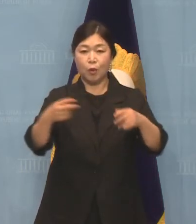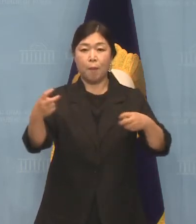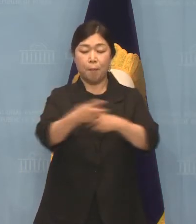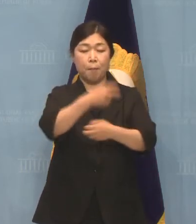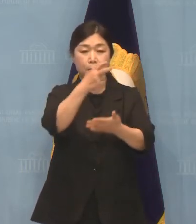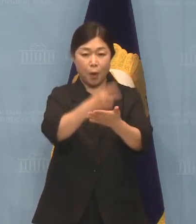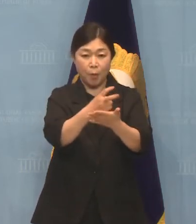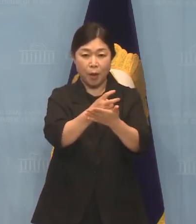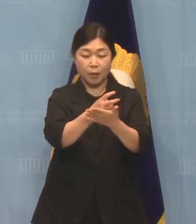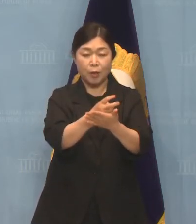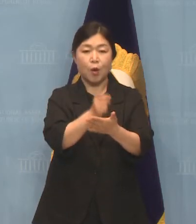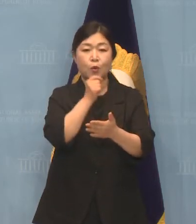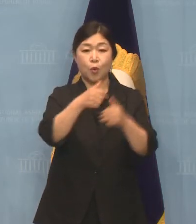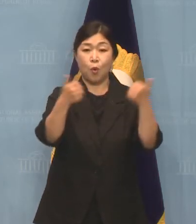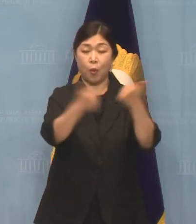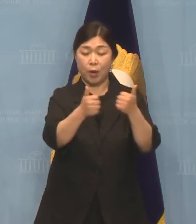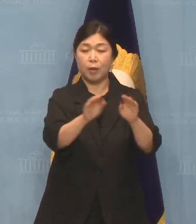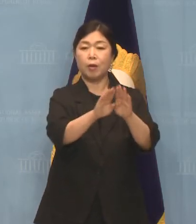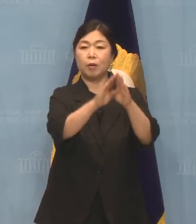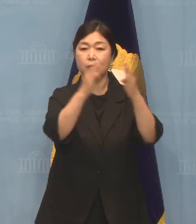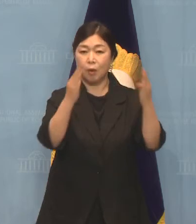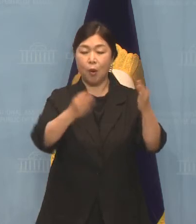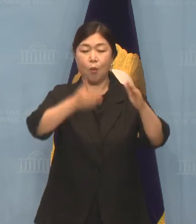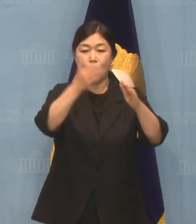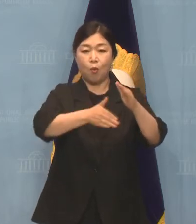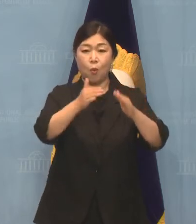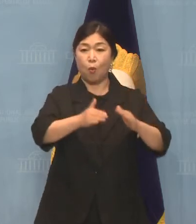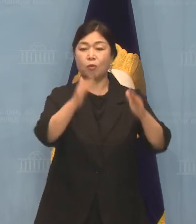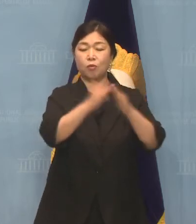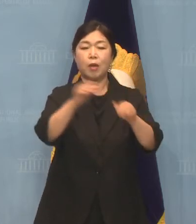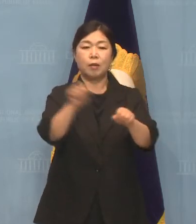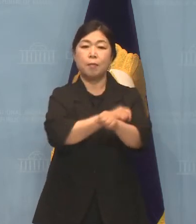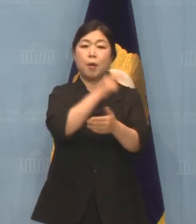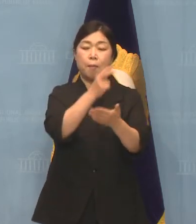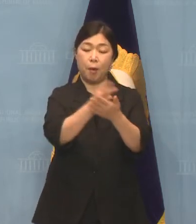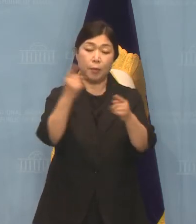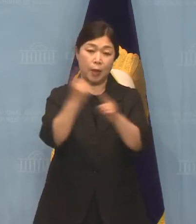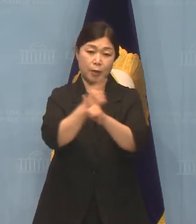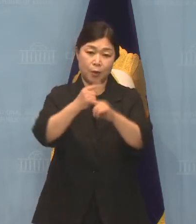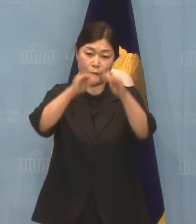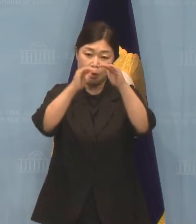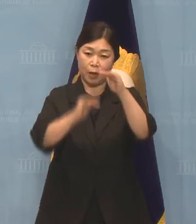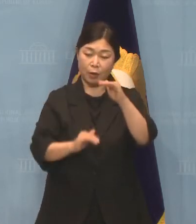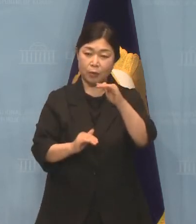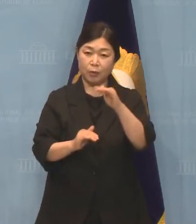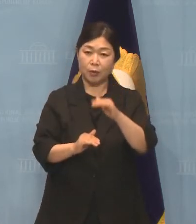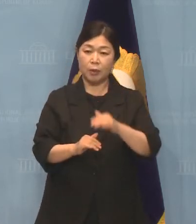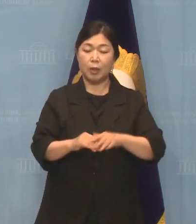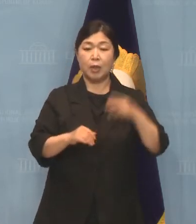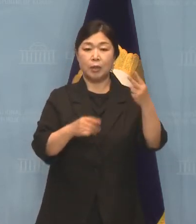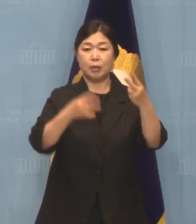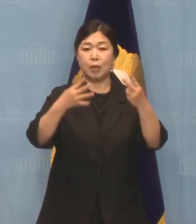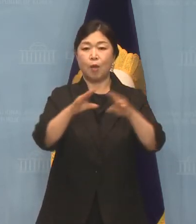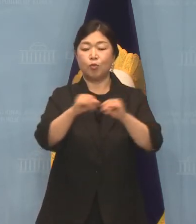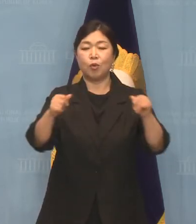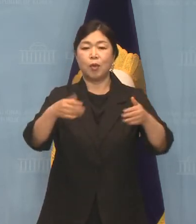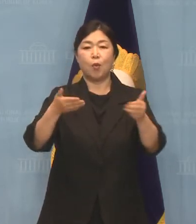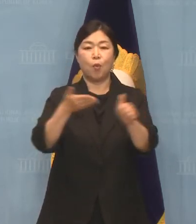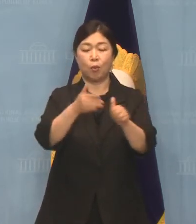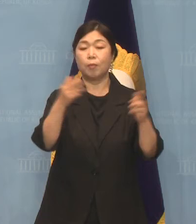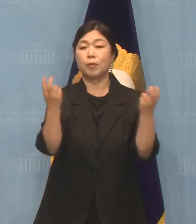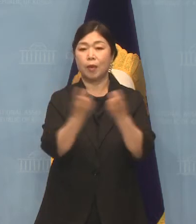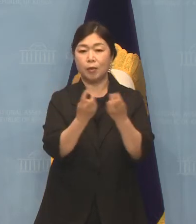국토법안 소위를 열어서 공공주택 특별법 개정안 등 2사 부동산